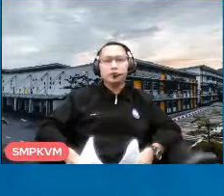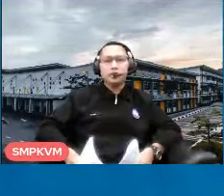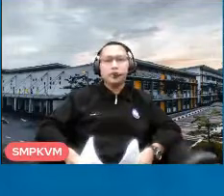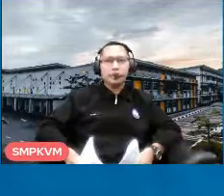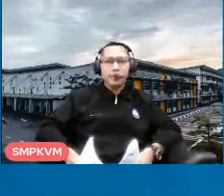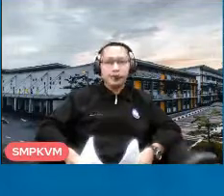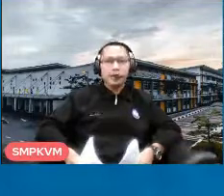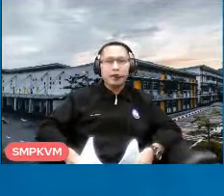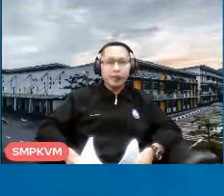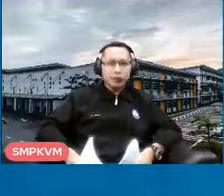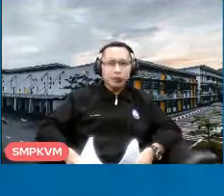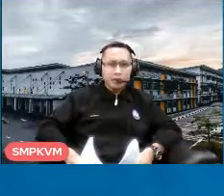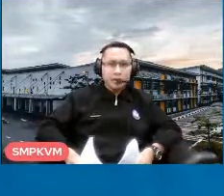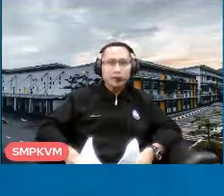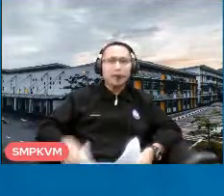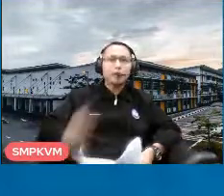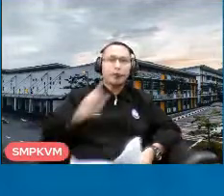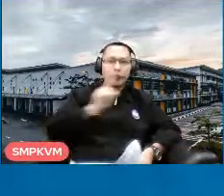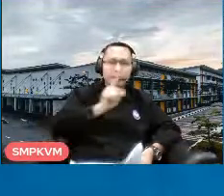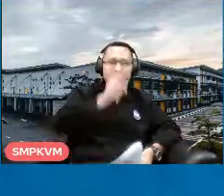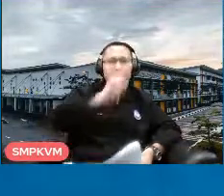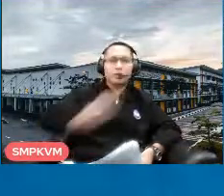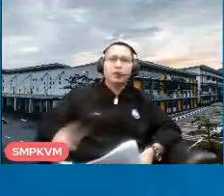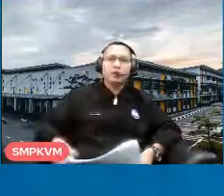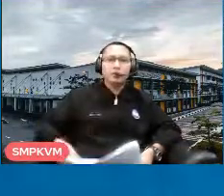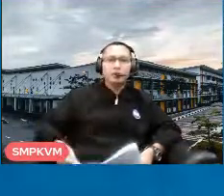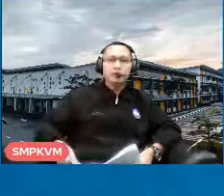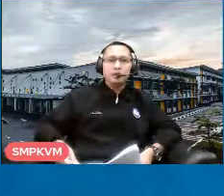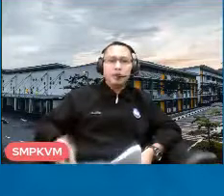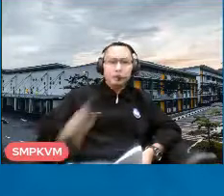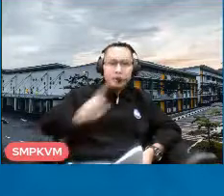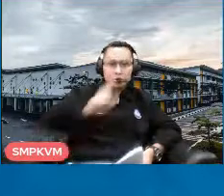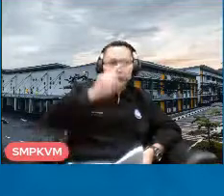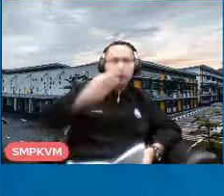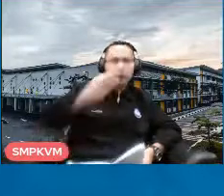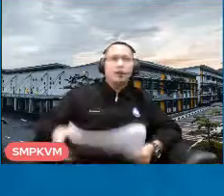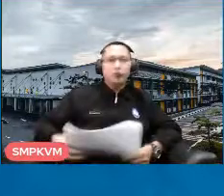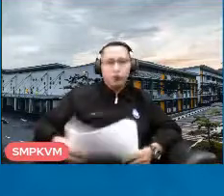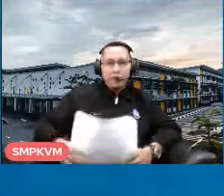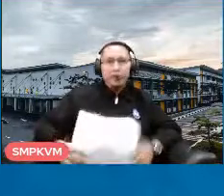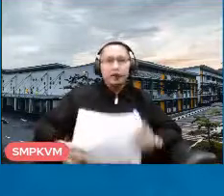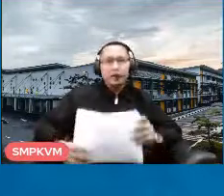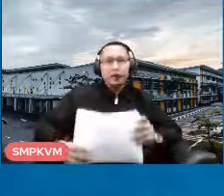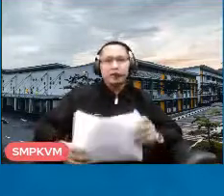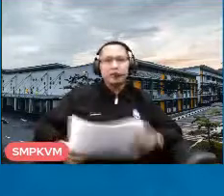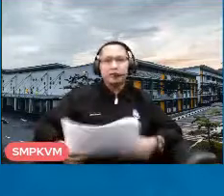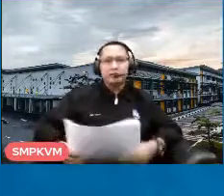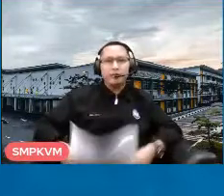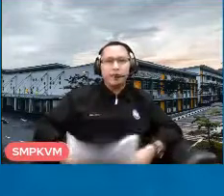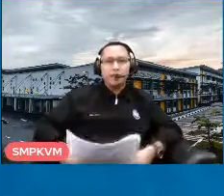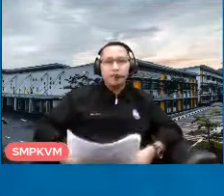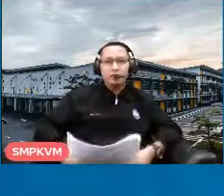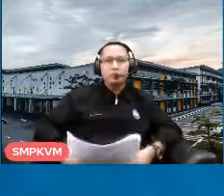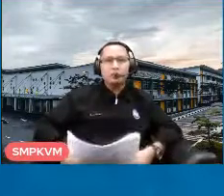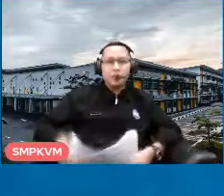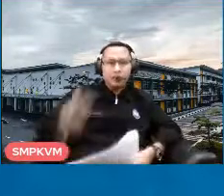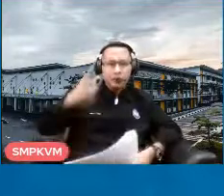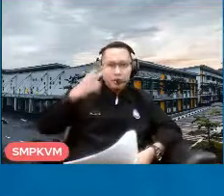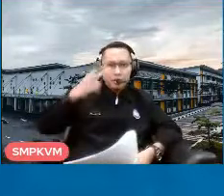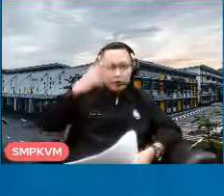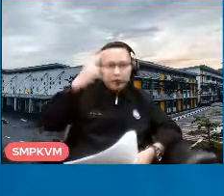lihat jelek Enggak laki-laki kan kalau buat macam ni tak gule kalau buat juga hukumannya adalah nanti